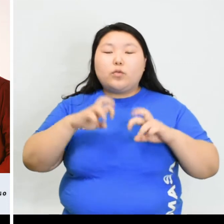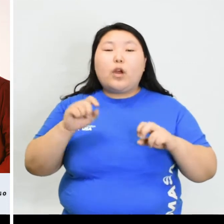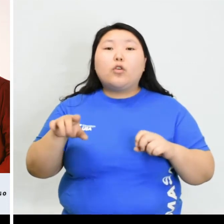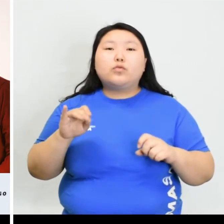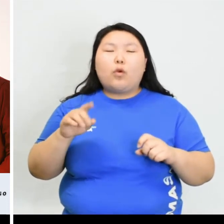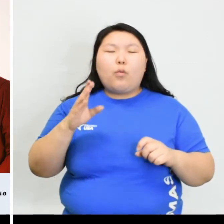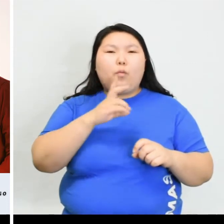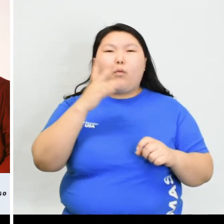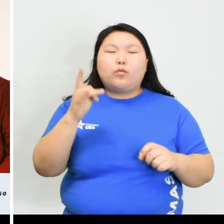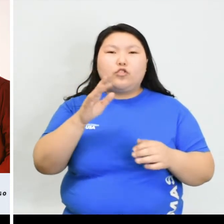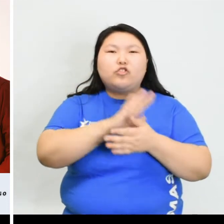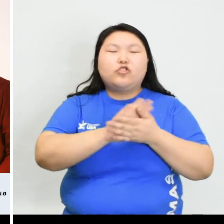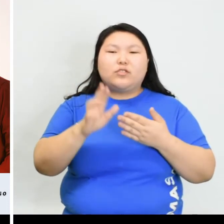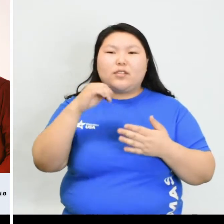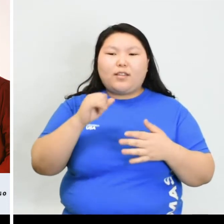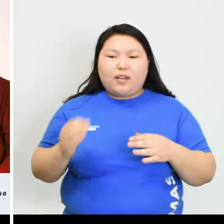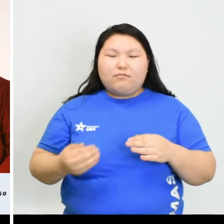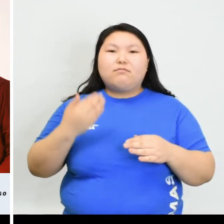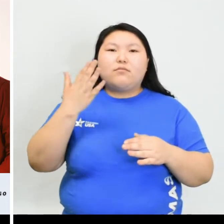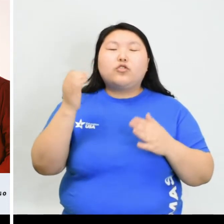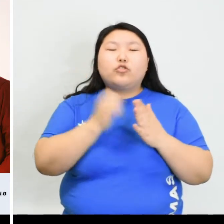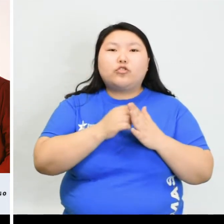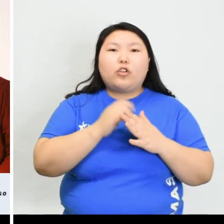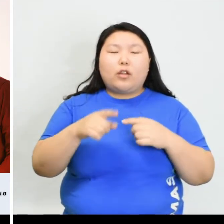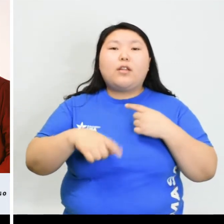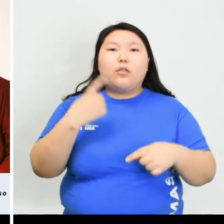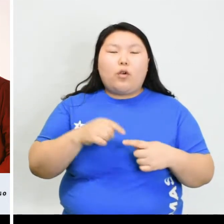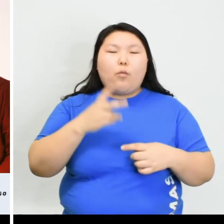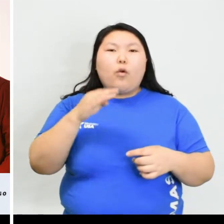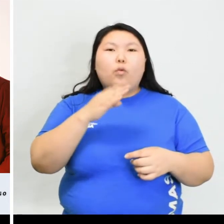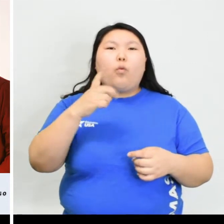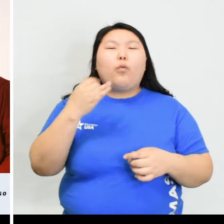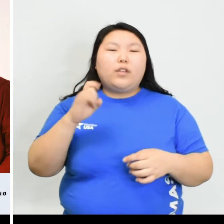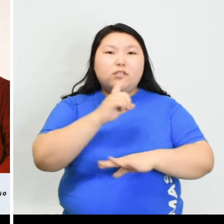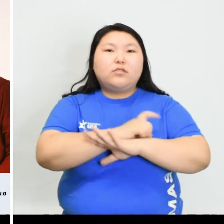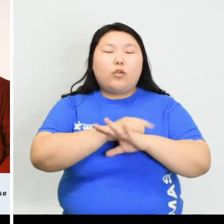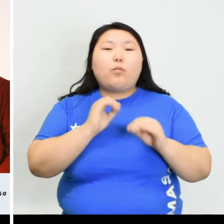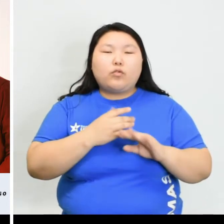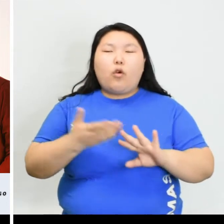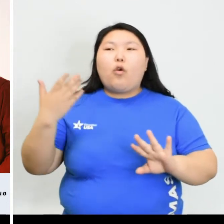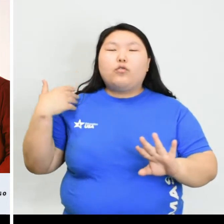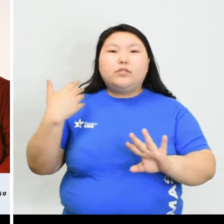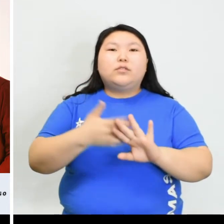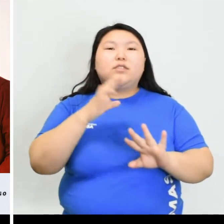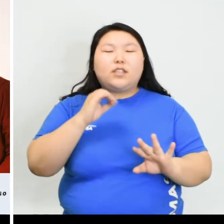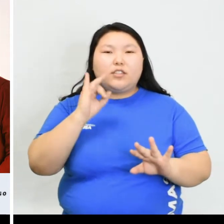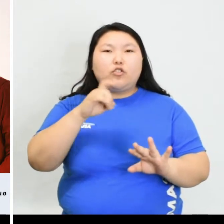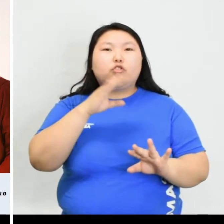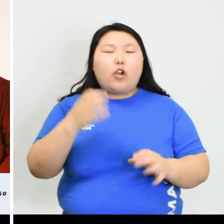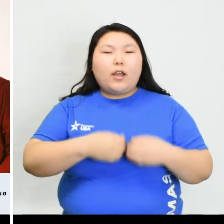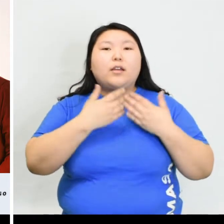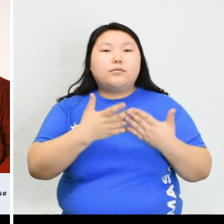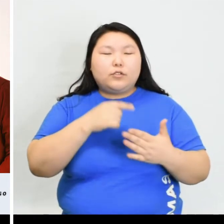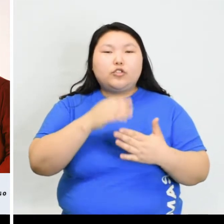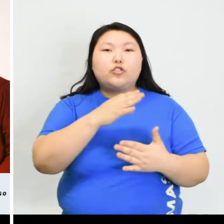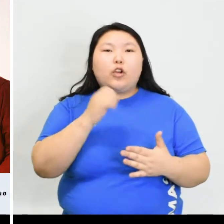чинь бүр шин дата гаргаж ирэх хэвээрээ илүү нөгөө нэг түүхийн хичээл бол авчиж байгаа байхгүй юу? Өнгөрснөөс яаж их тоо гаргаж ирж гин,